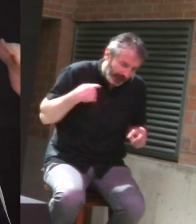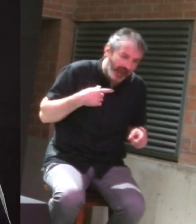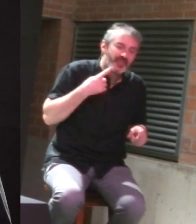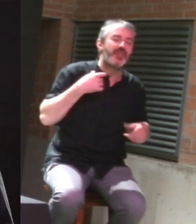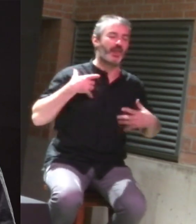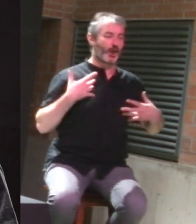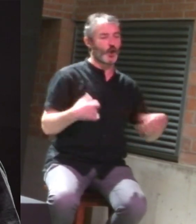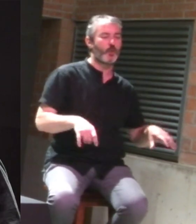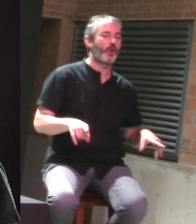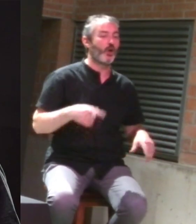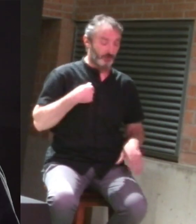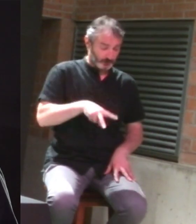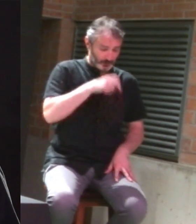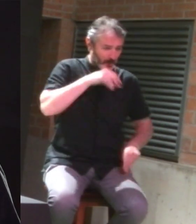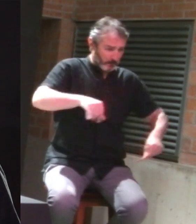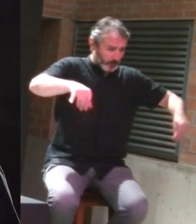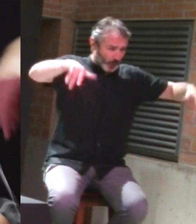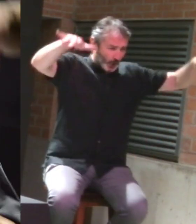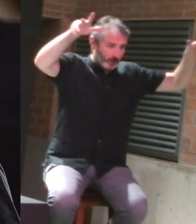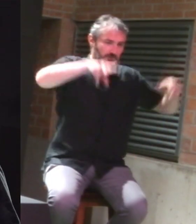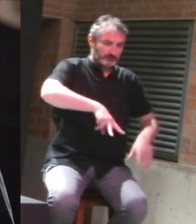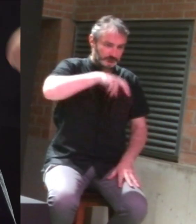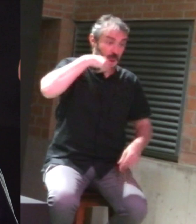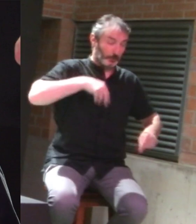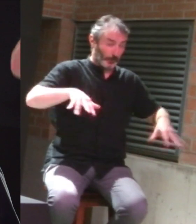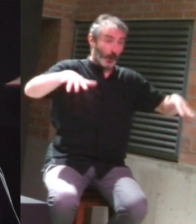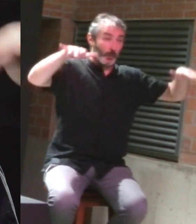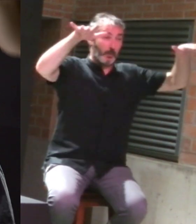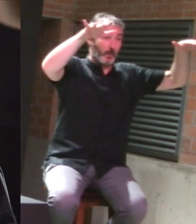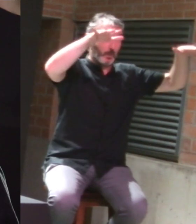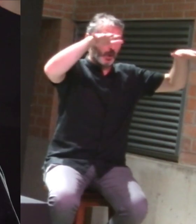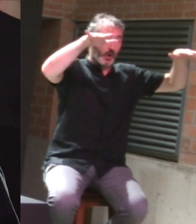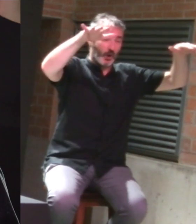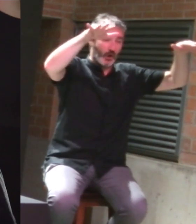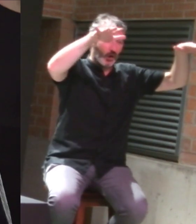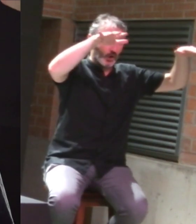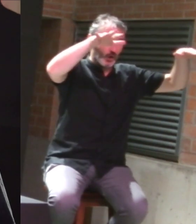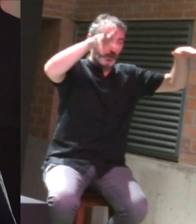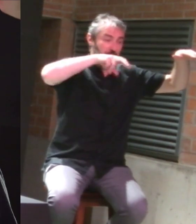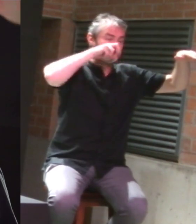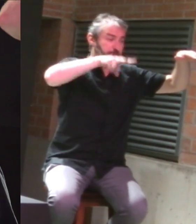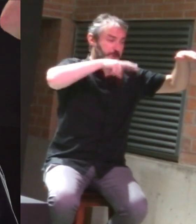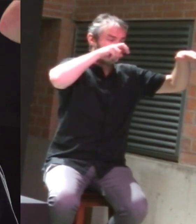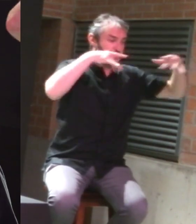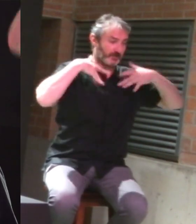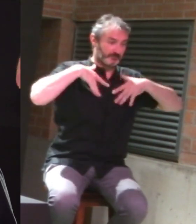telares, respirando el polvo en suspensión que desprendían los materiales con los que